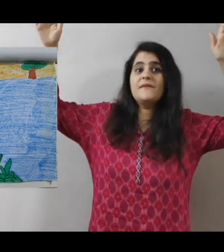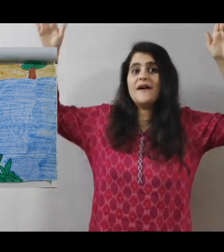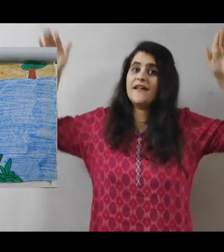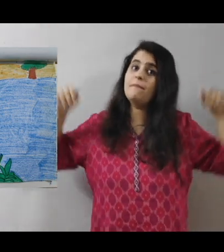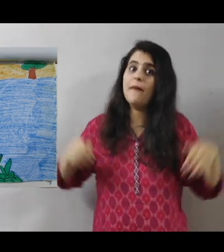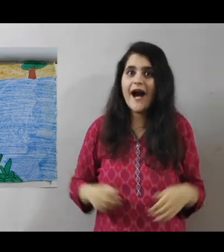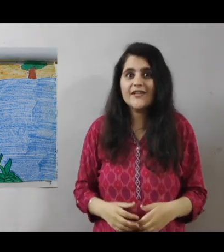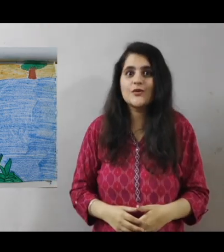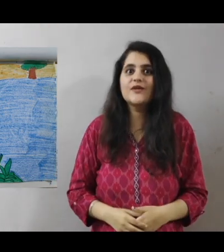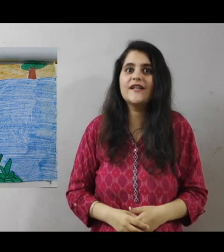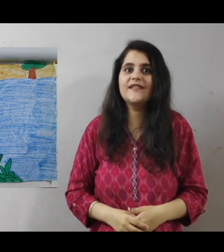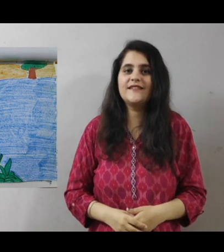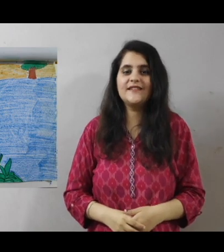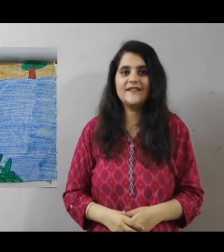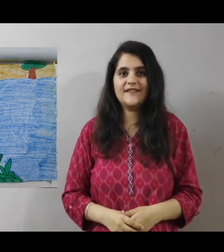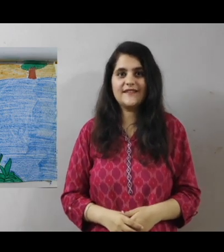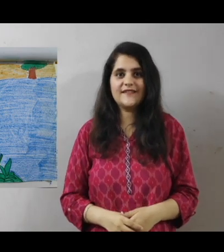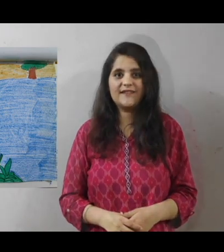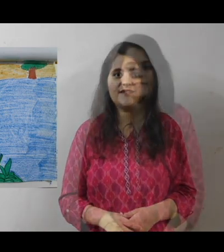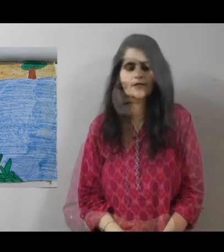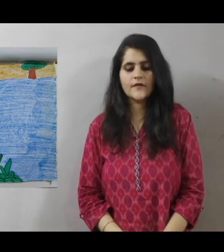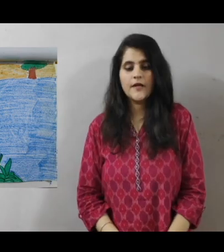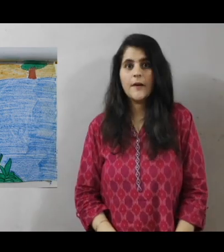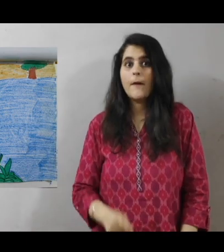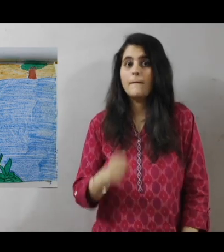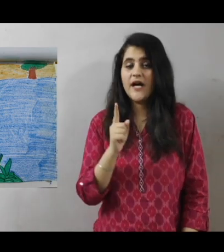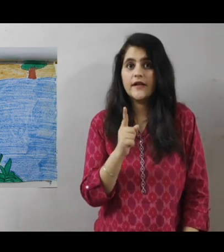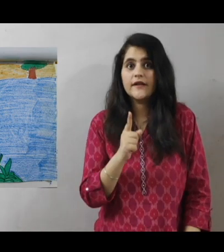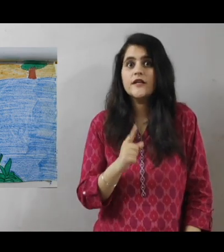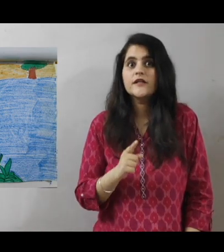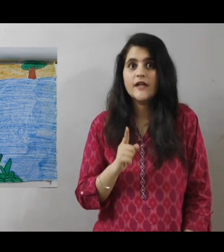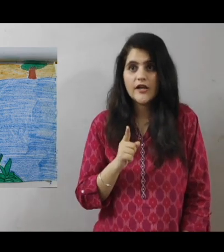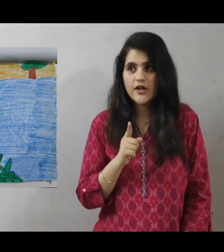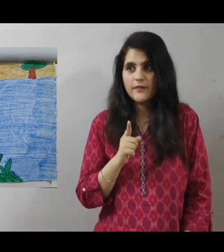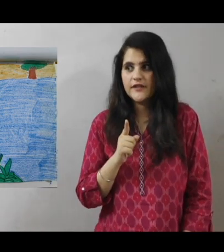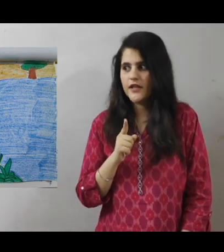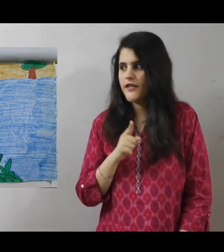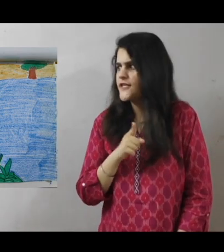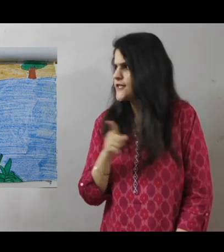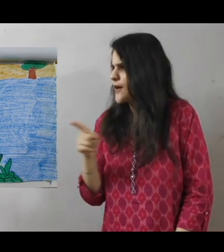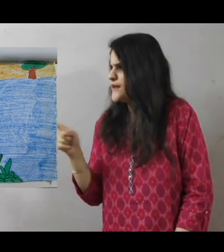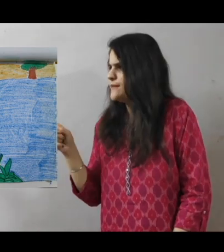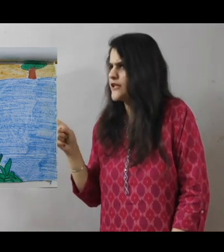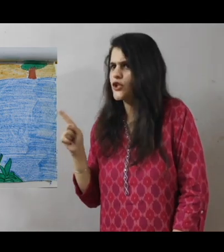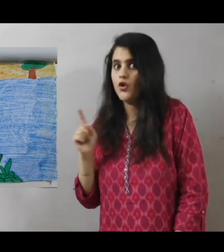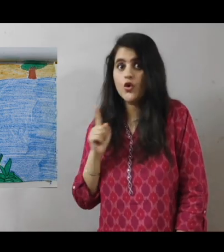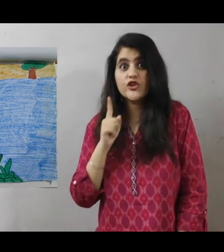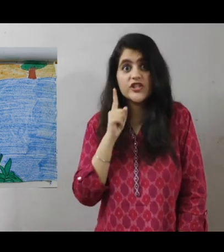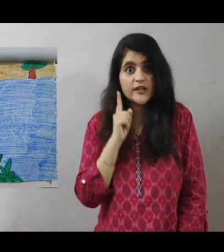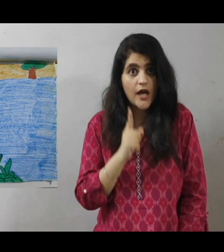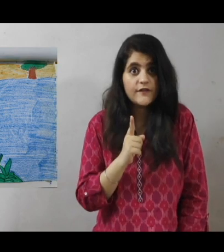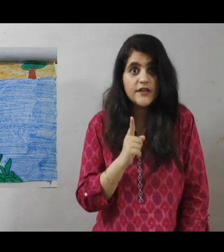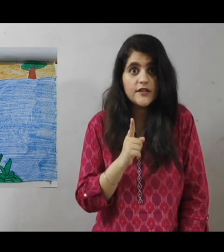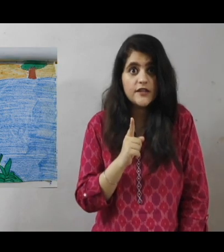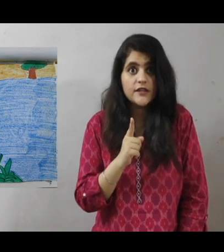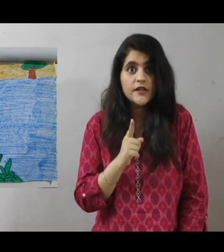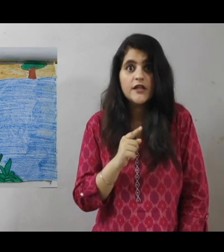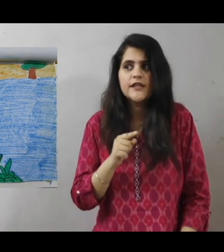बड़ी बड़ी बांस उग रही थी। पर राजा बंदर ने सभी बंदरों को चेतावनी दी